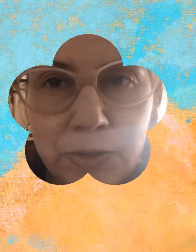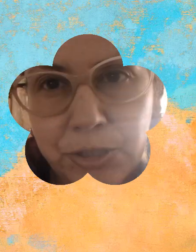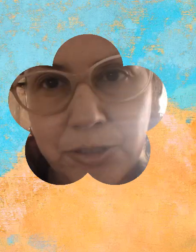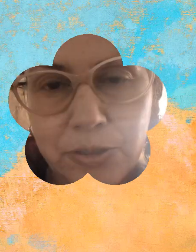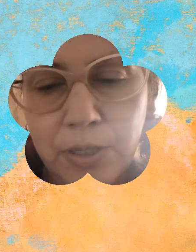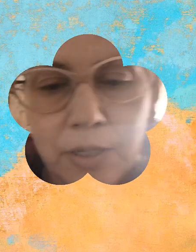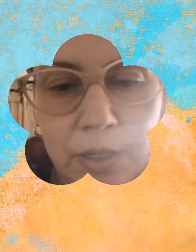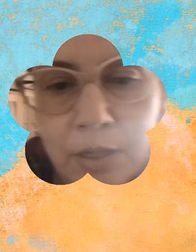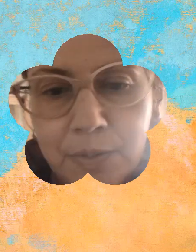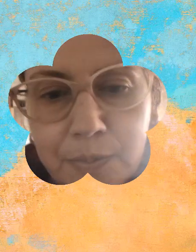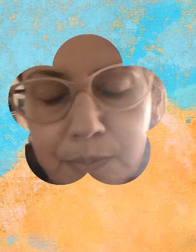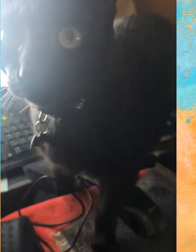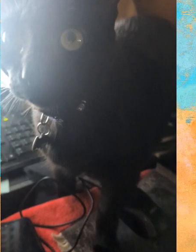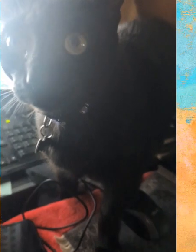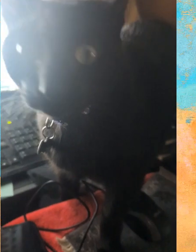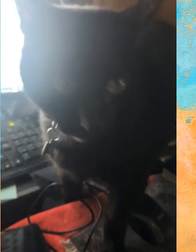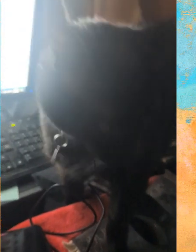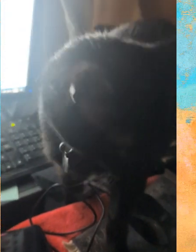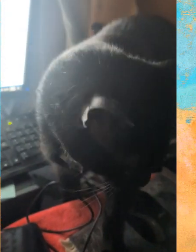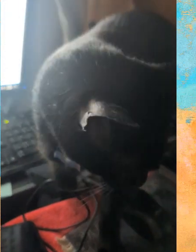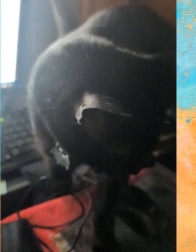my allergies.